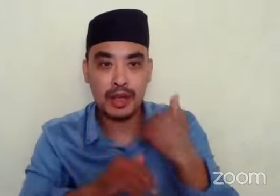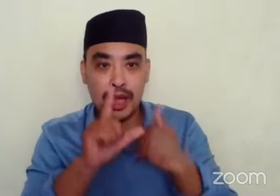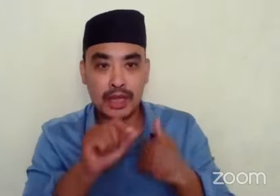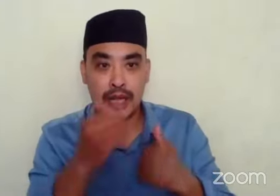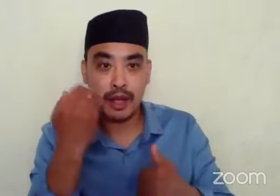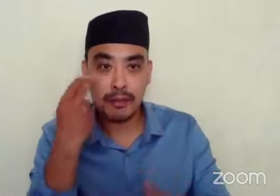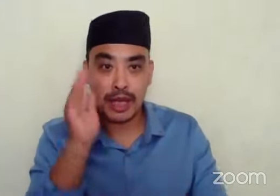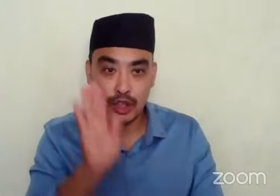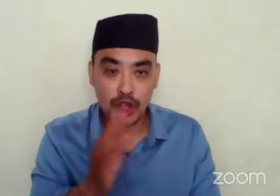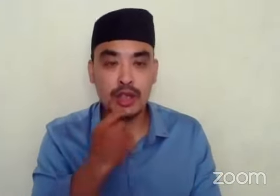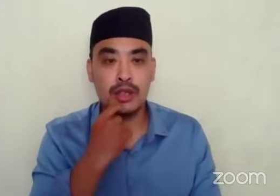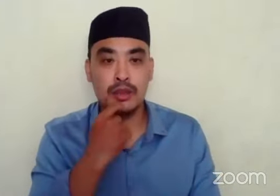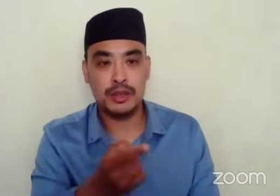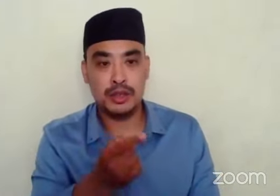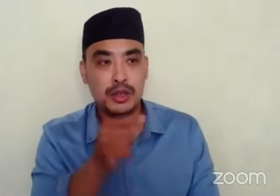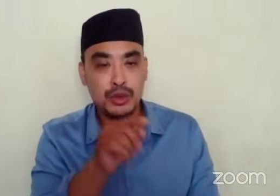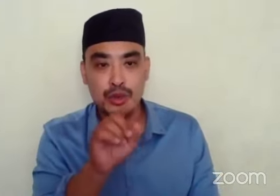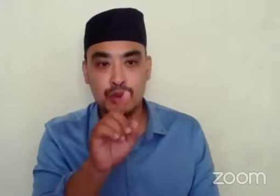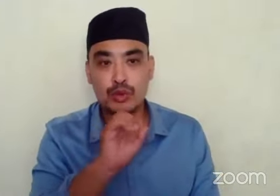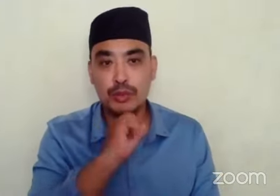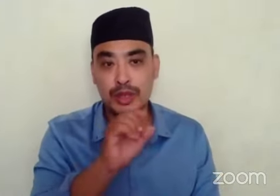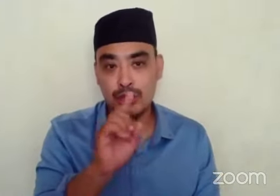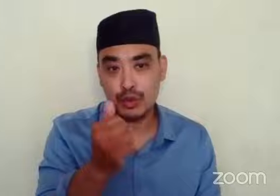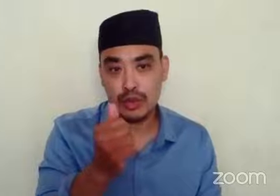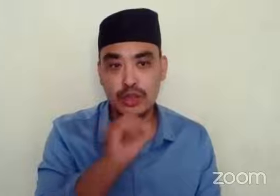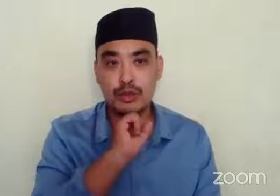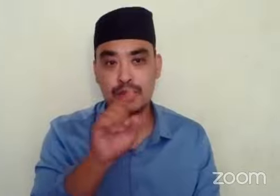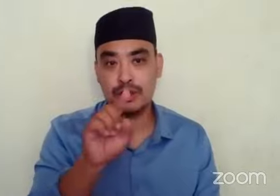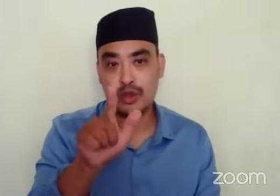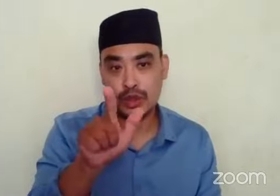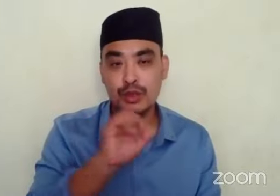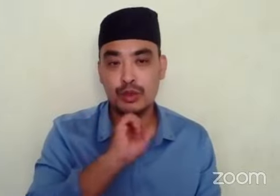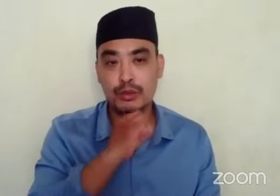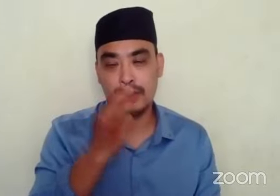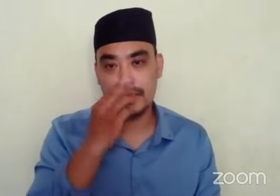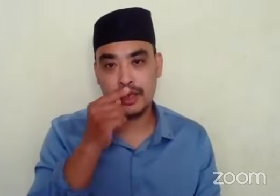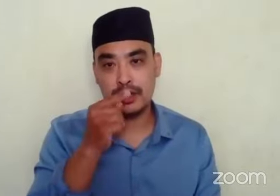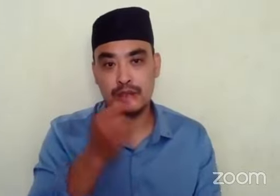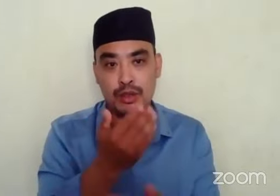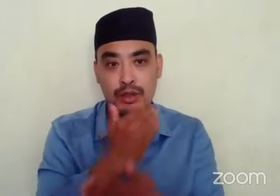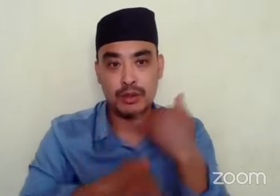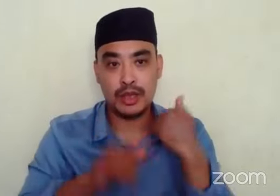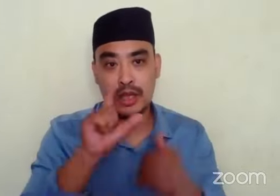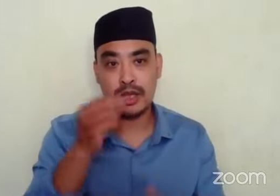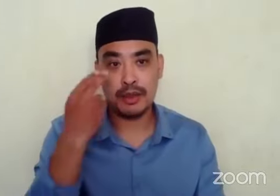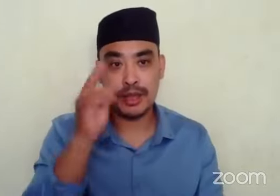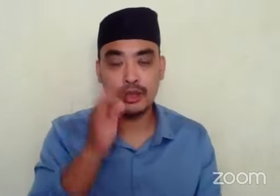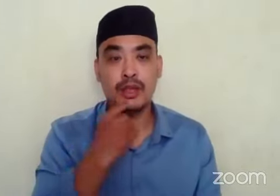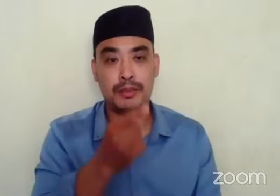त झन् साह्रो, यो 16-17 वर्षको उमेरमा होइन यौन उमेरमा चाहिँ अपाङ्गता भएको छ